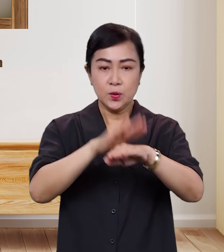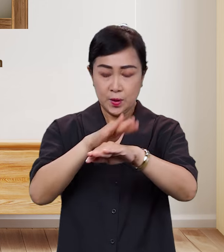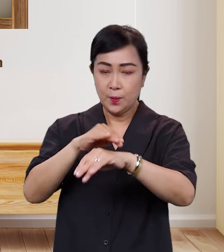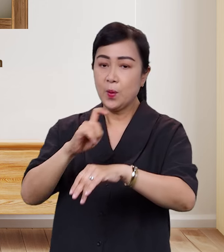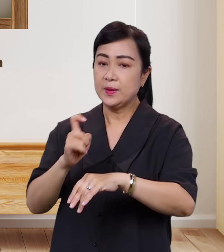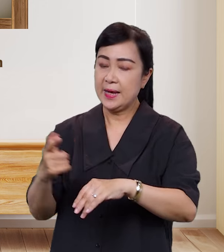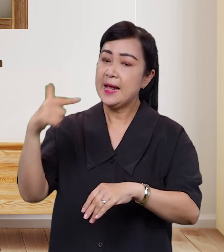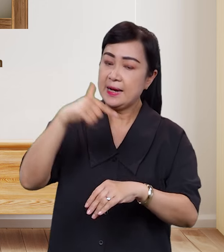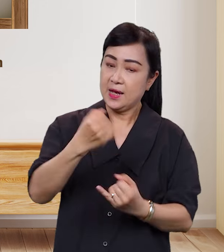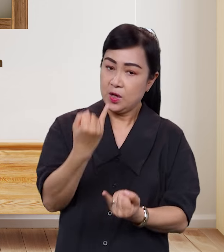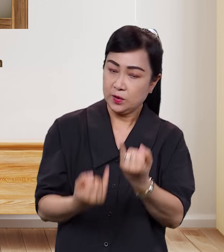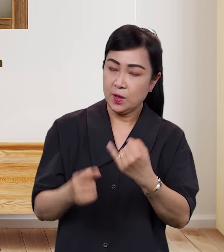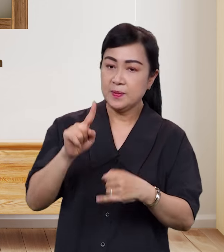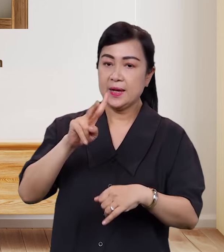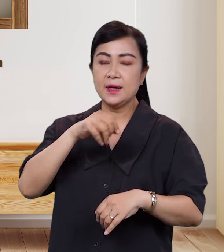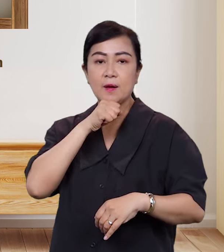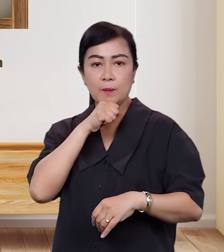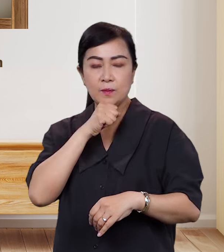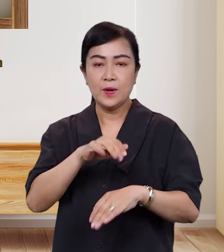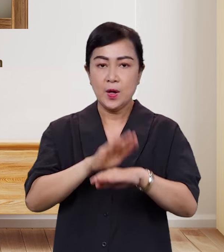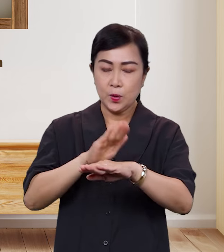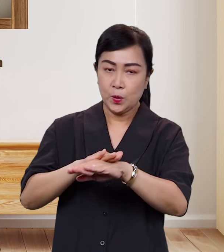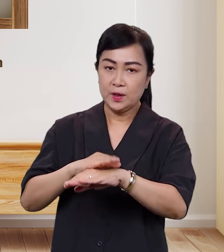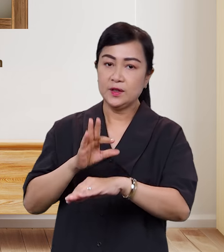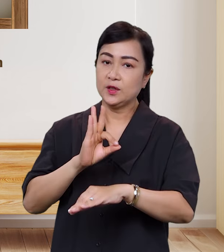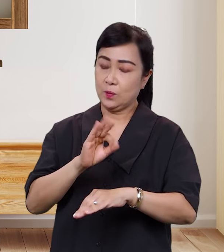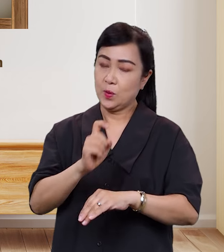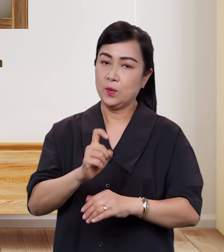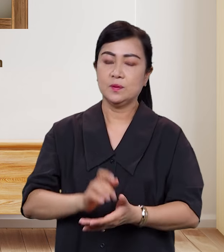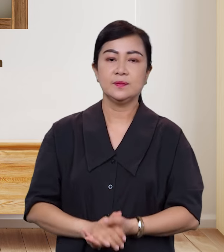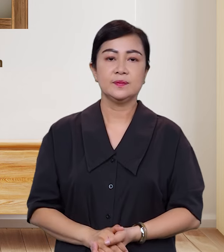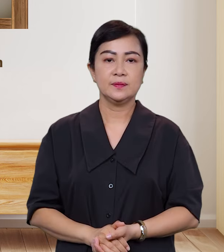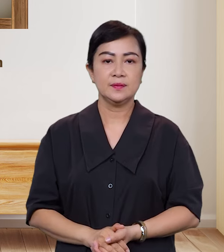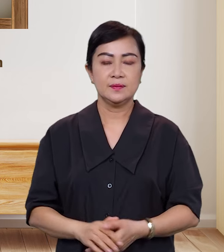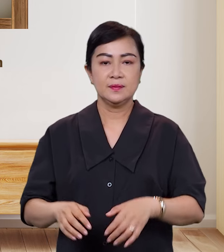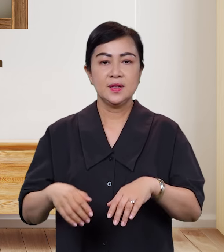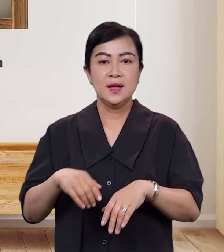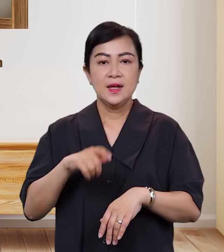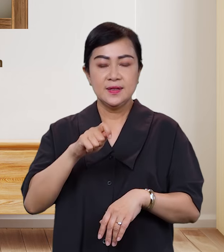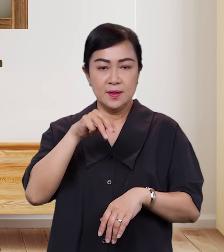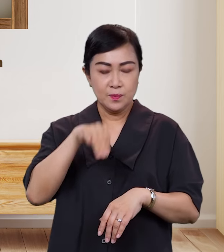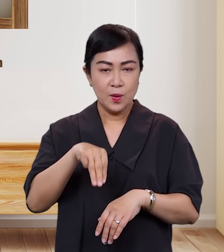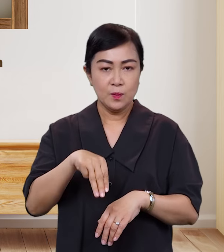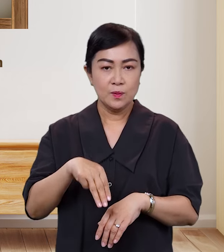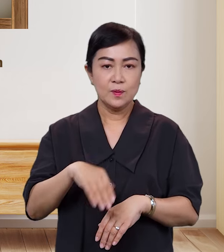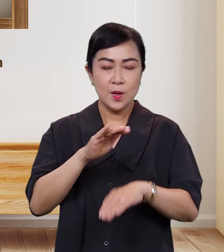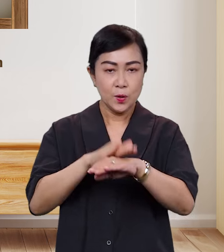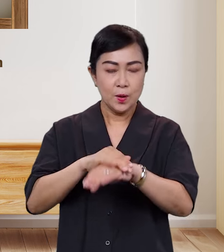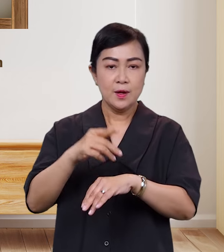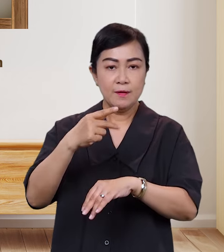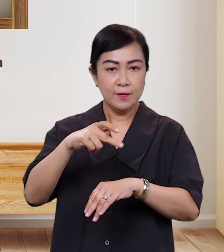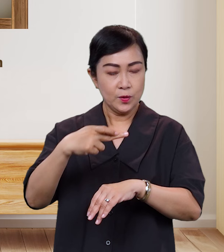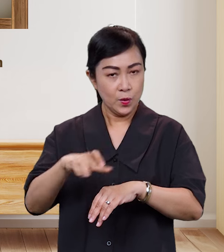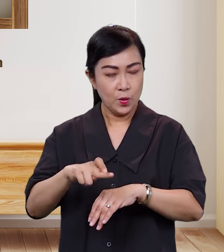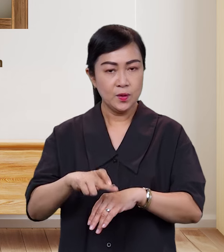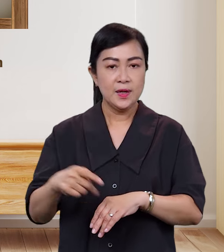người kêu các môn đệ lại, chọn lấy 12 ông và gọi là tông đồ. Đó là ông Simon mà người gọi